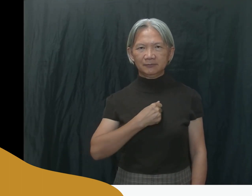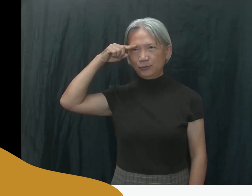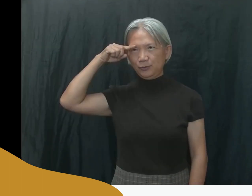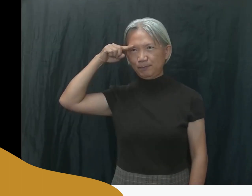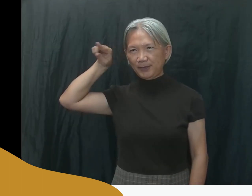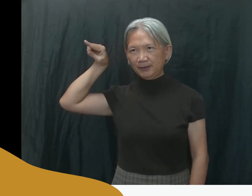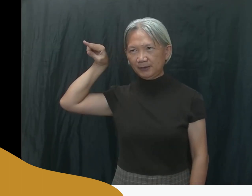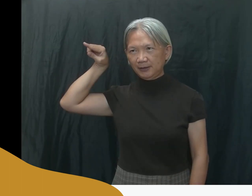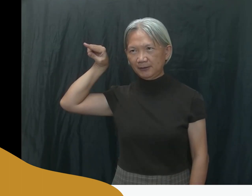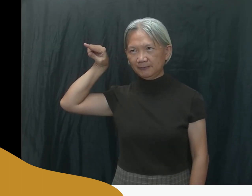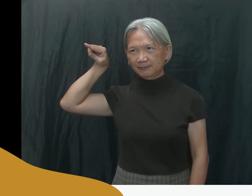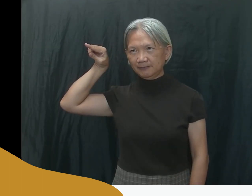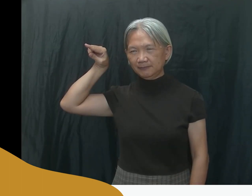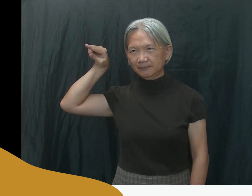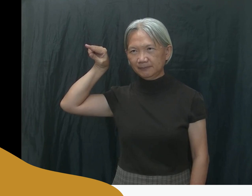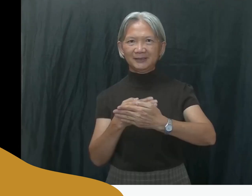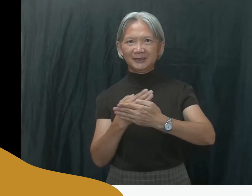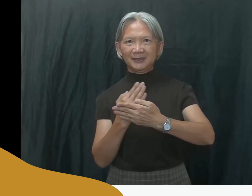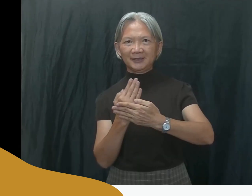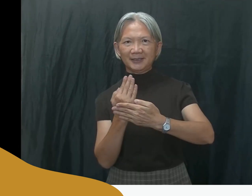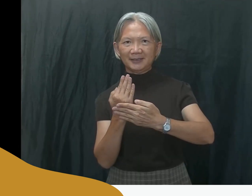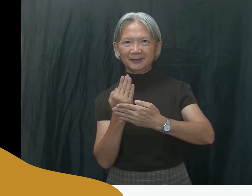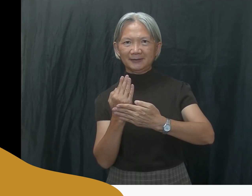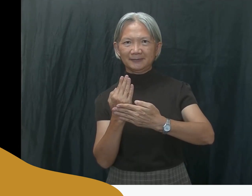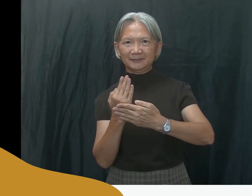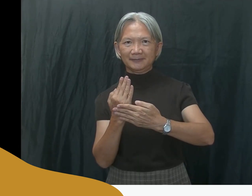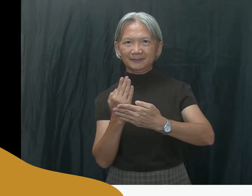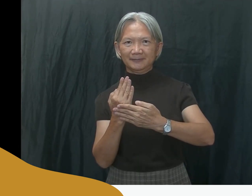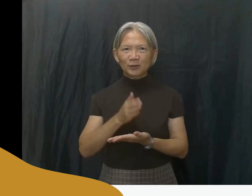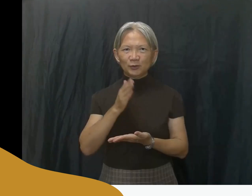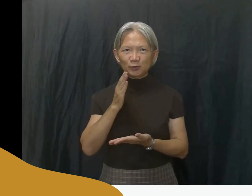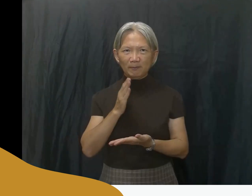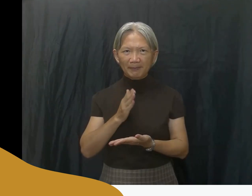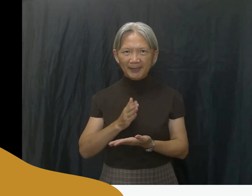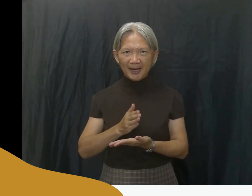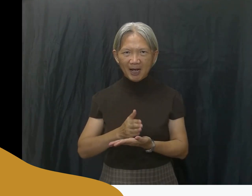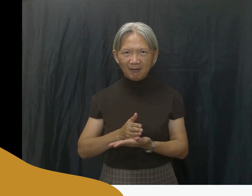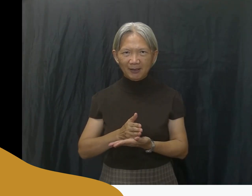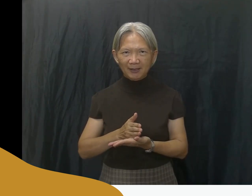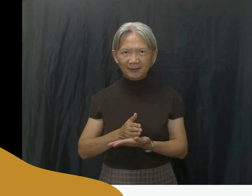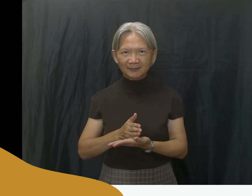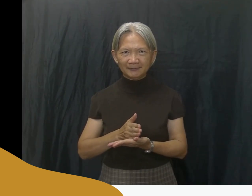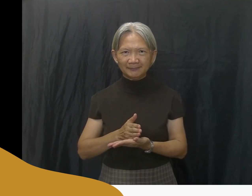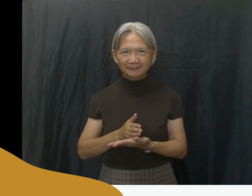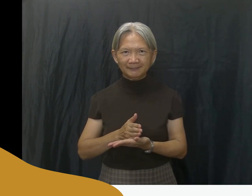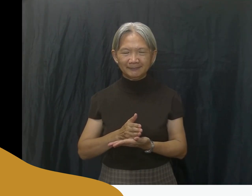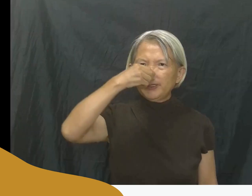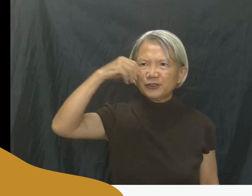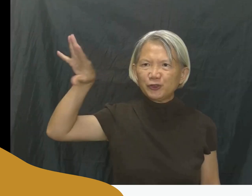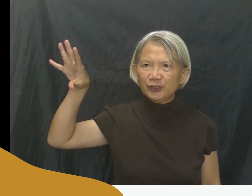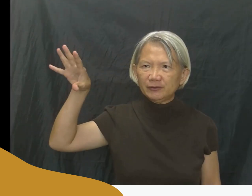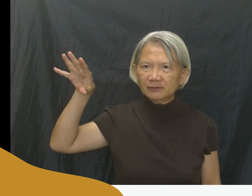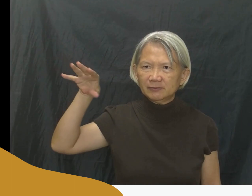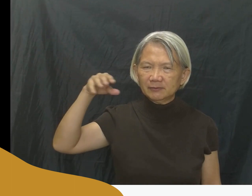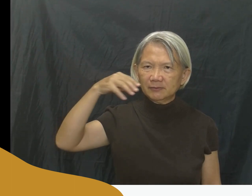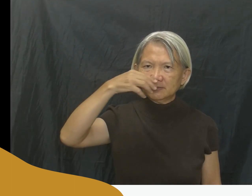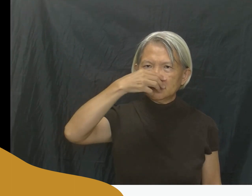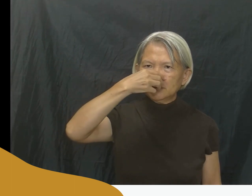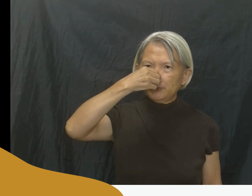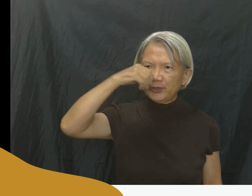愚笨的，新的，准备好了，厌倦，厌